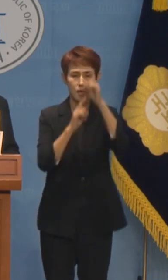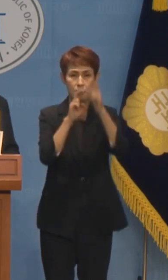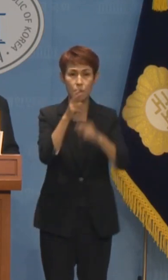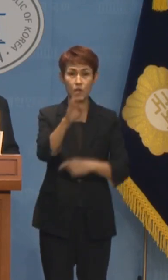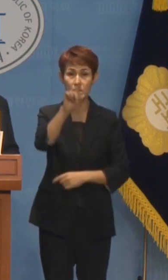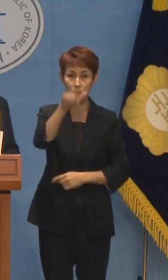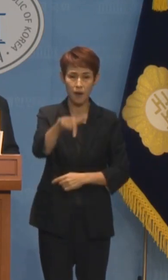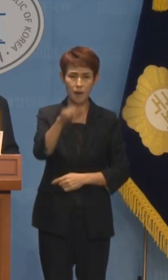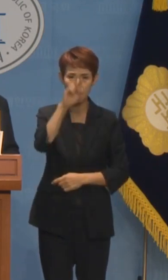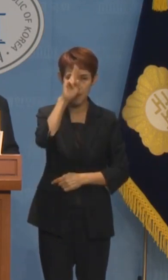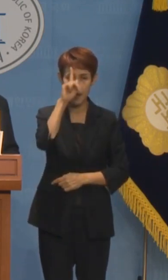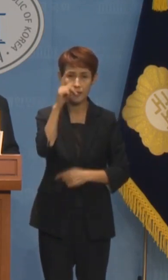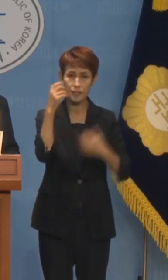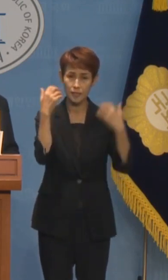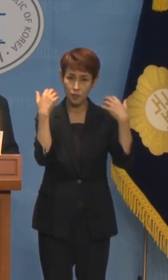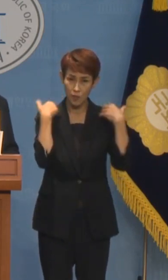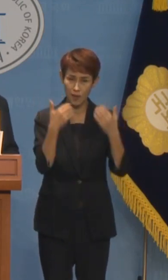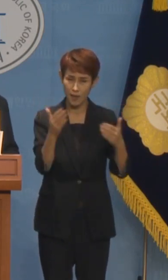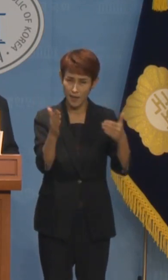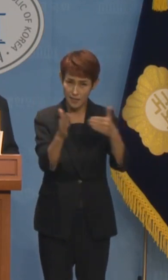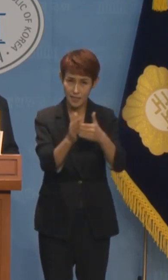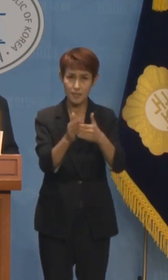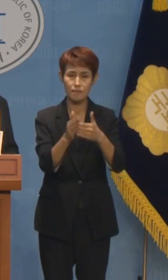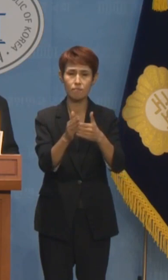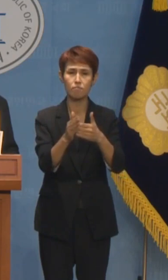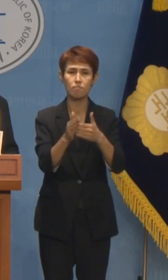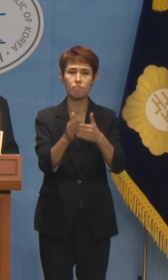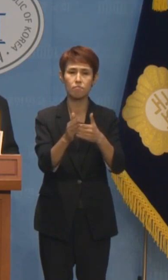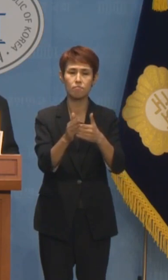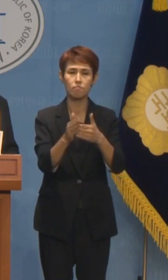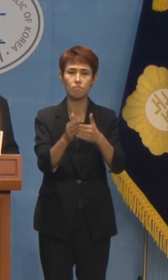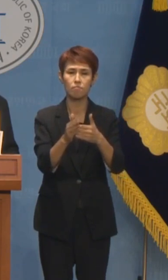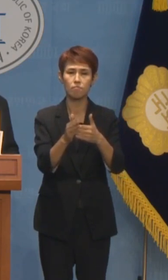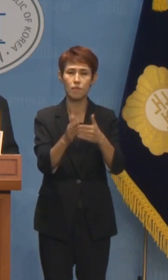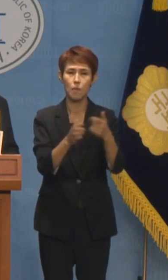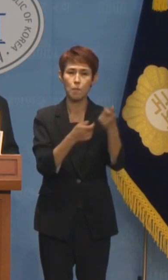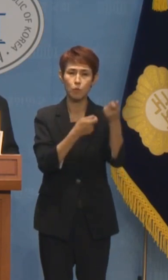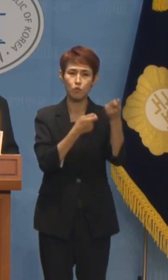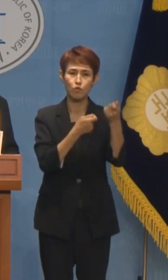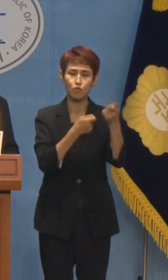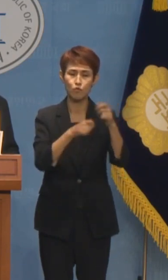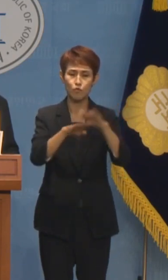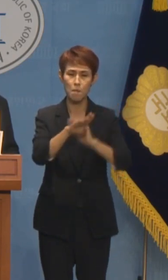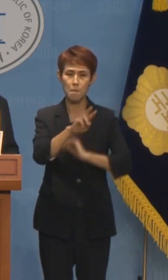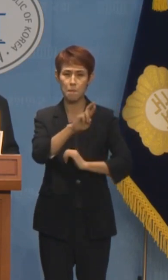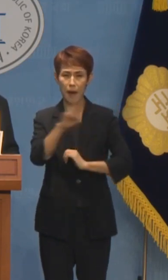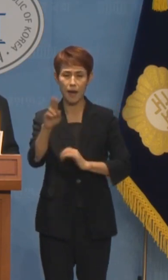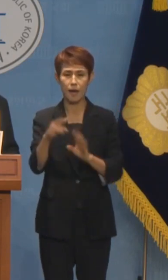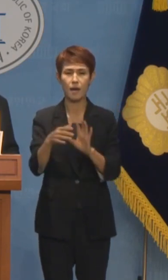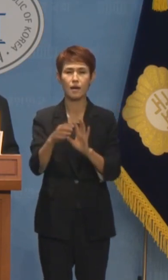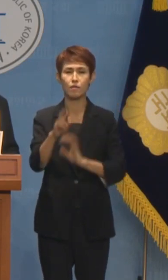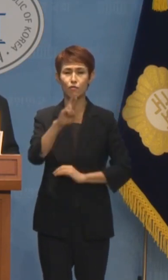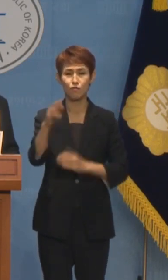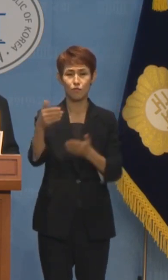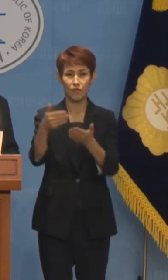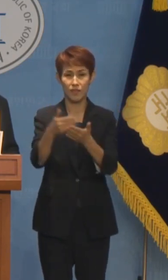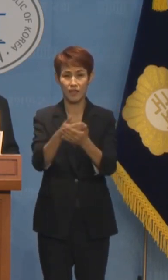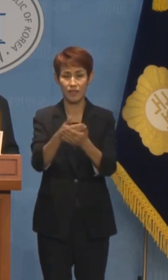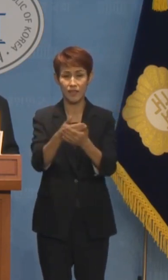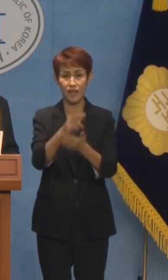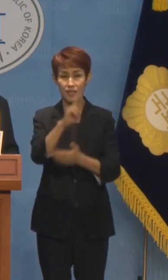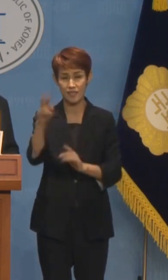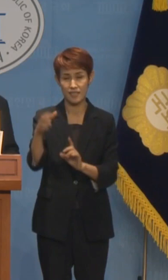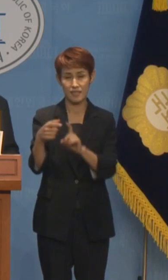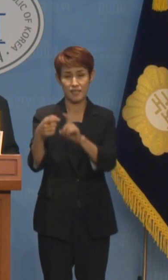정권까지 그 우파가 권력을 잡았던 시기까지도 절대